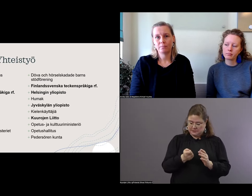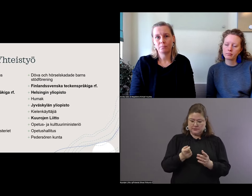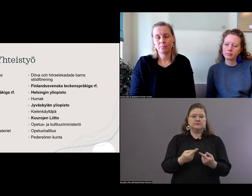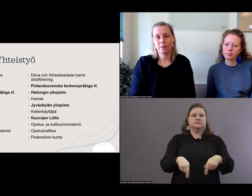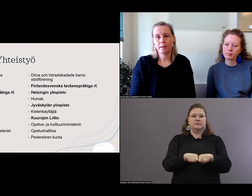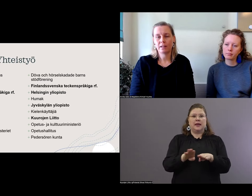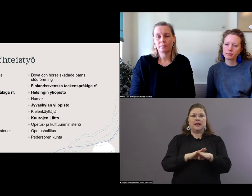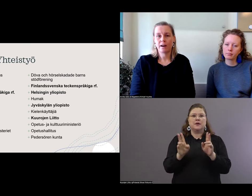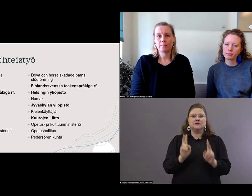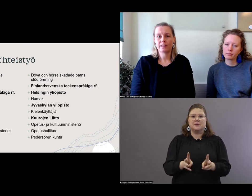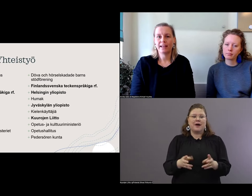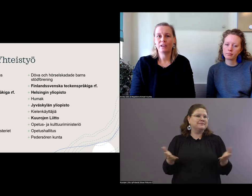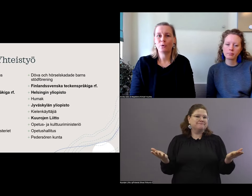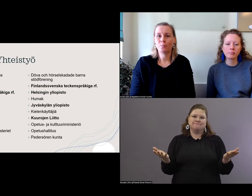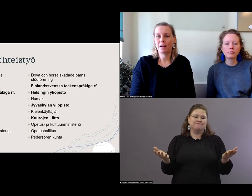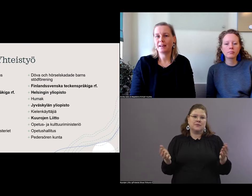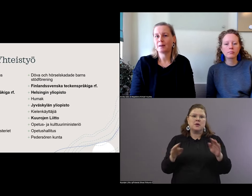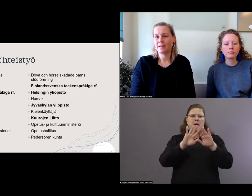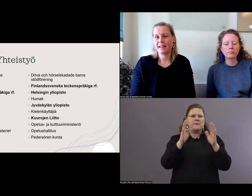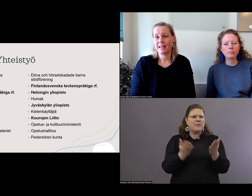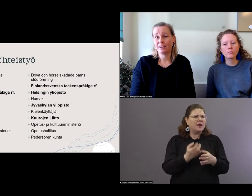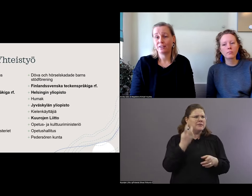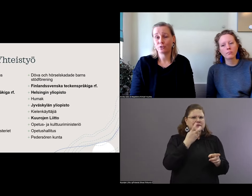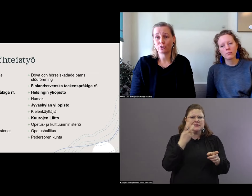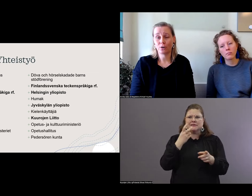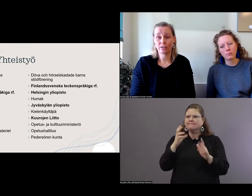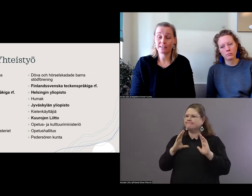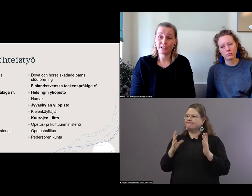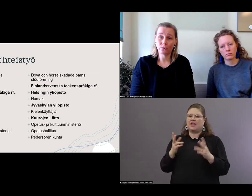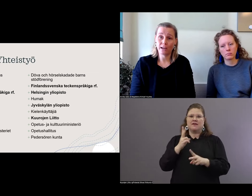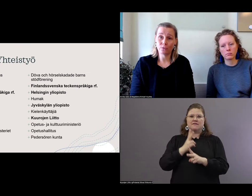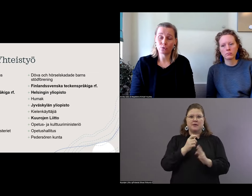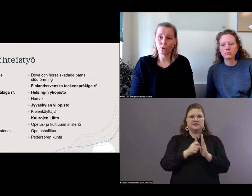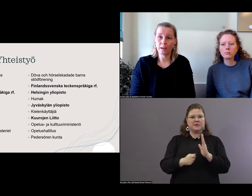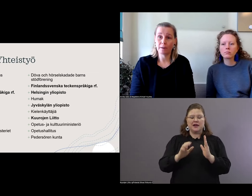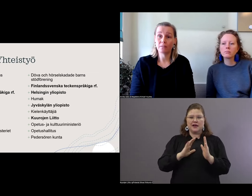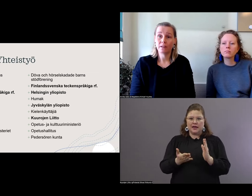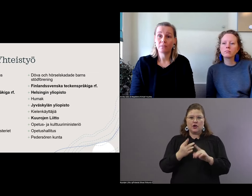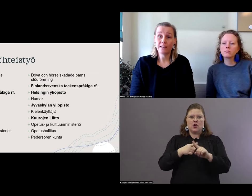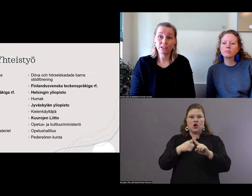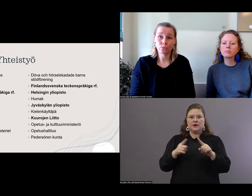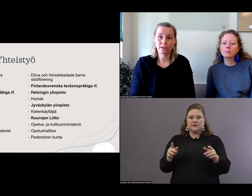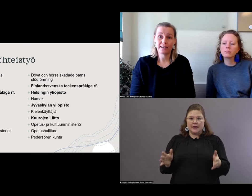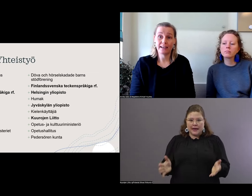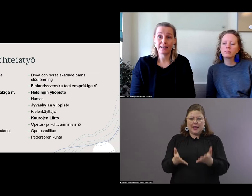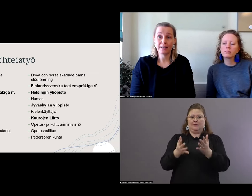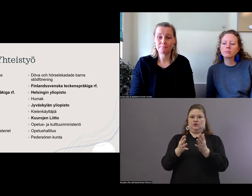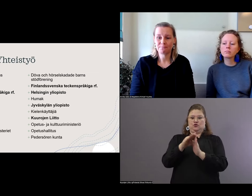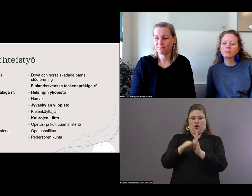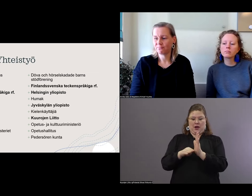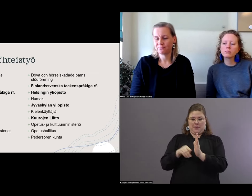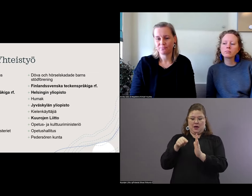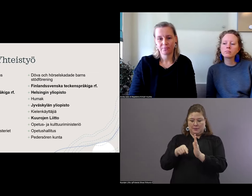Eli maailmalta ei löydy mallia meille, jossa oltaisiin tehty elvytysohjelma viitotulle